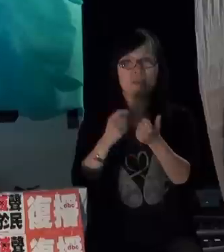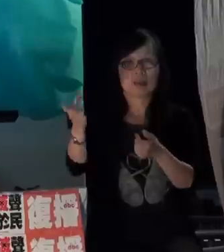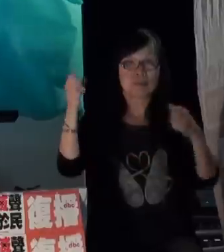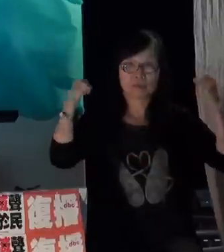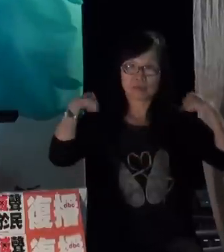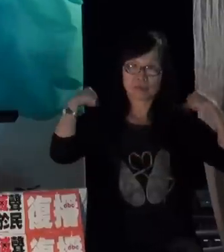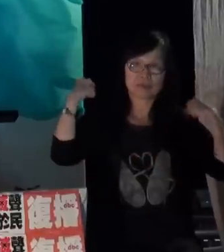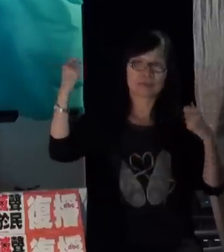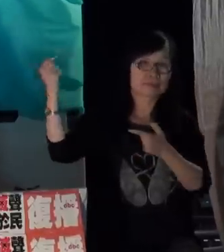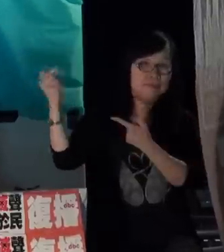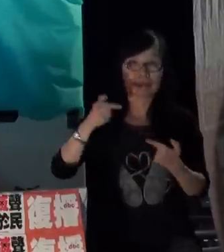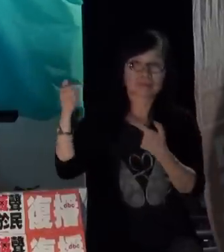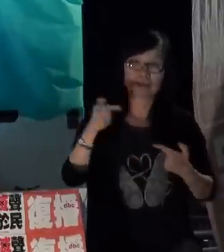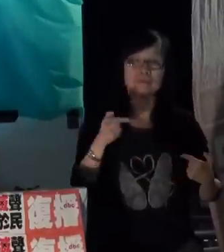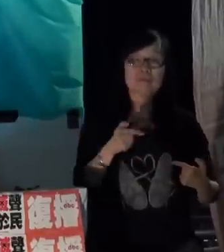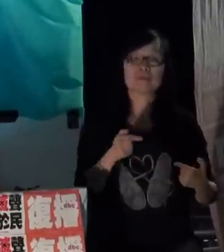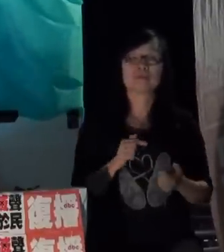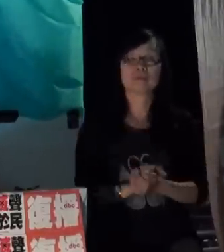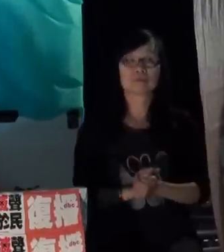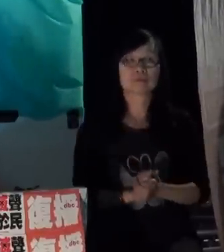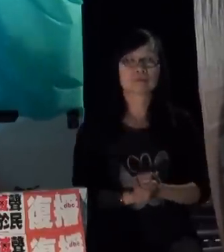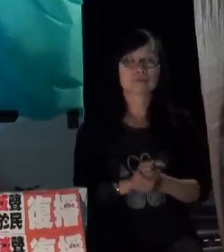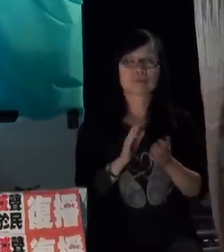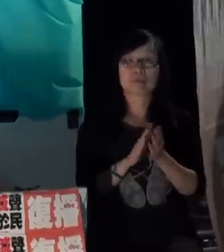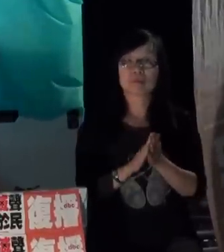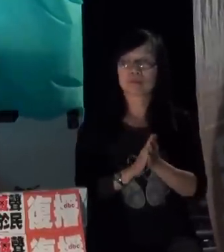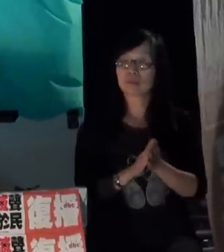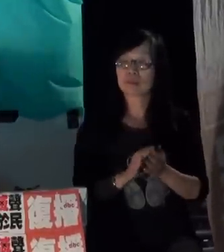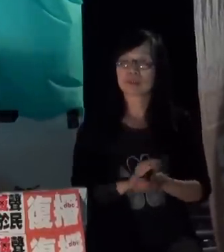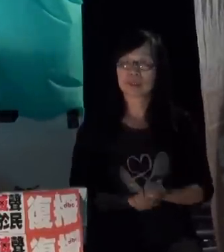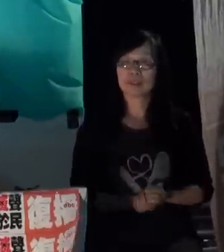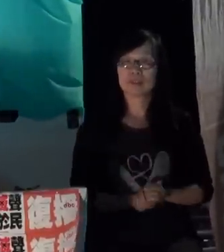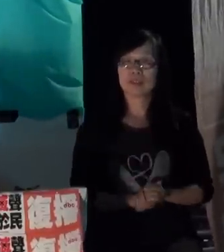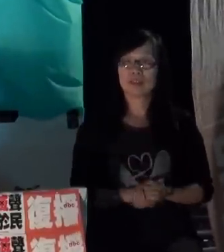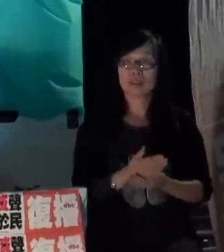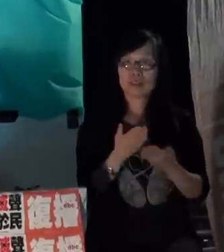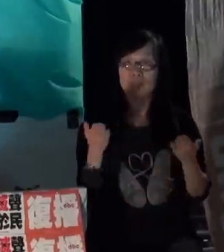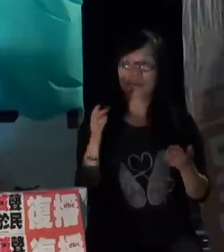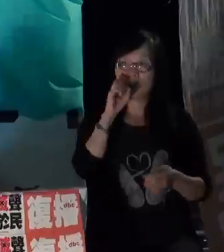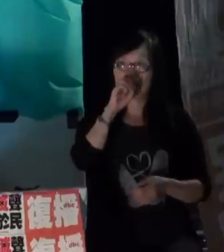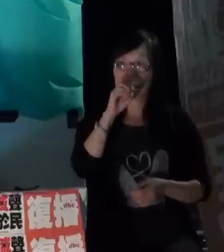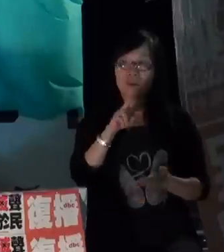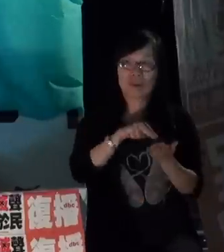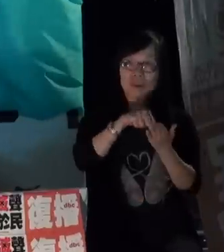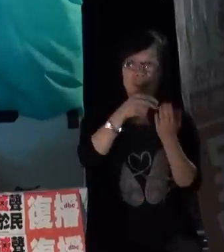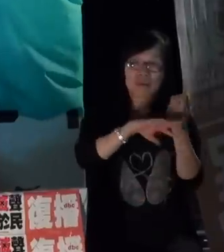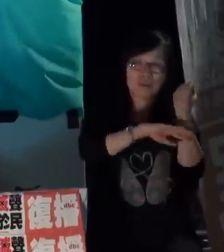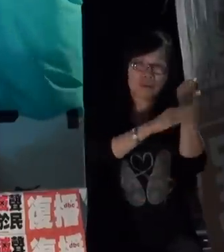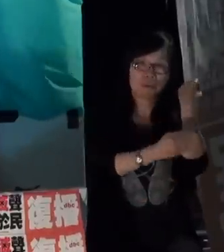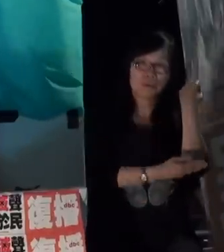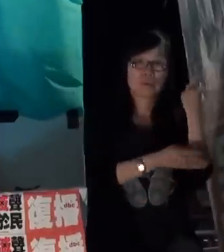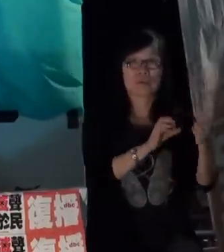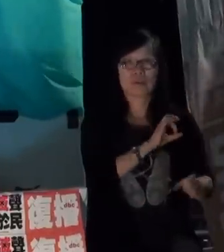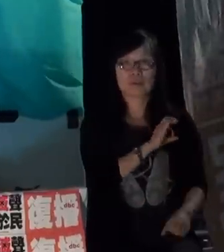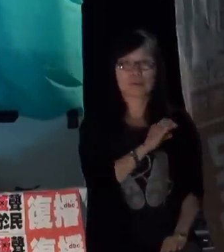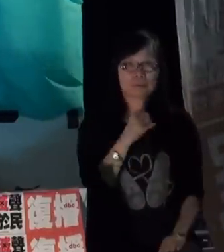動可以繼續落去，係咪啊？ 係啦，咁啊，其實。你講起上嚟呢個立法會之不